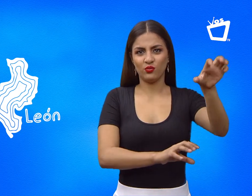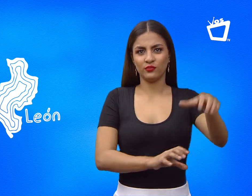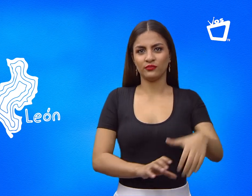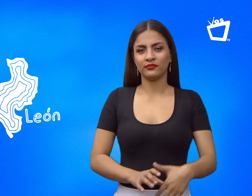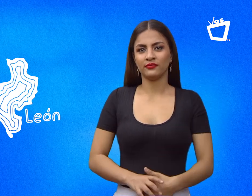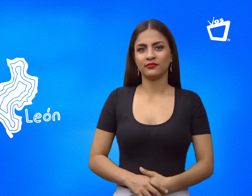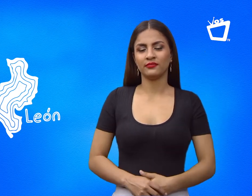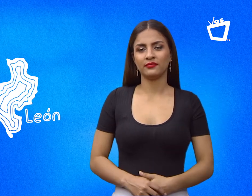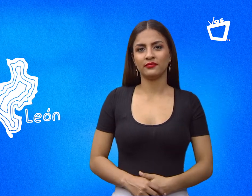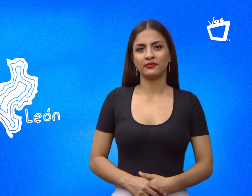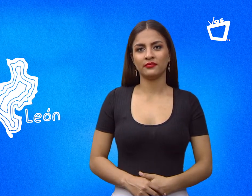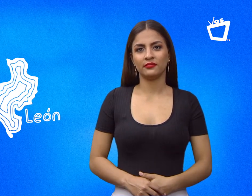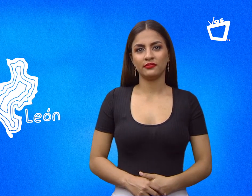León.